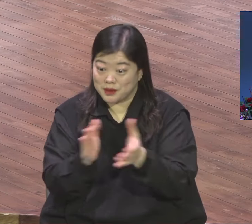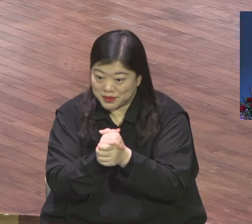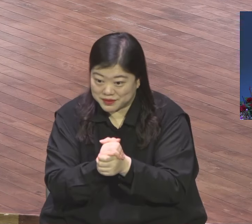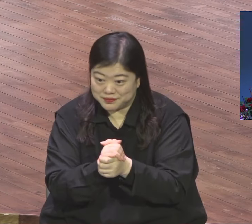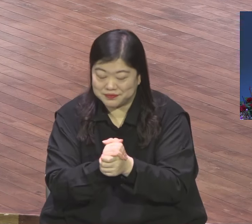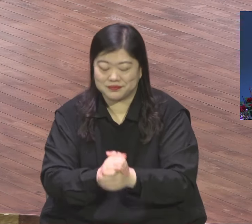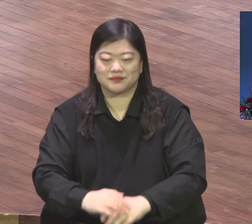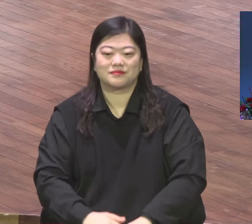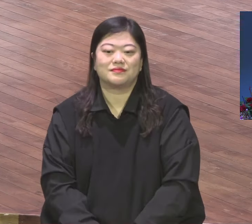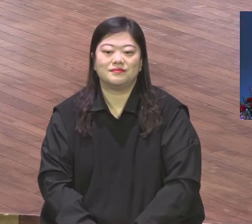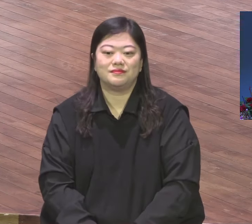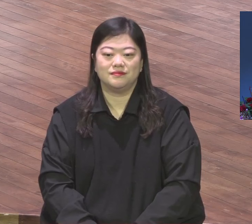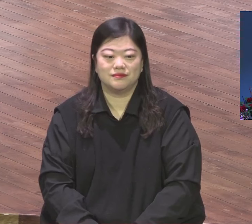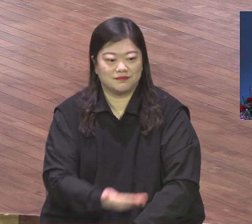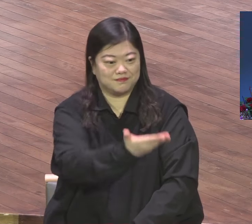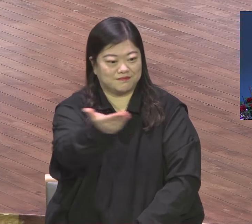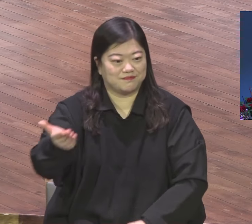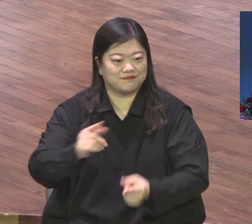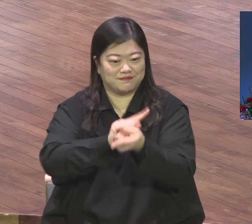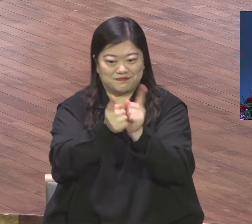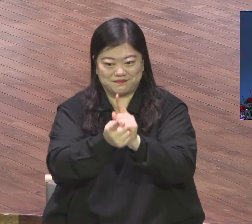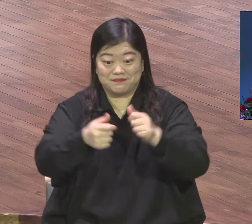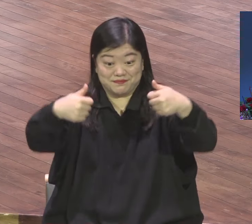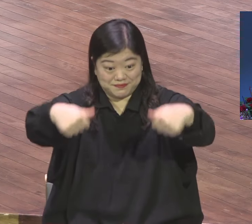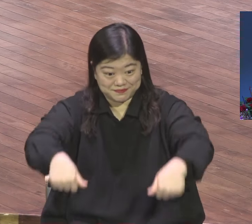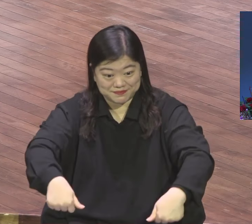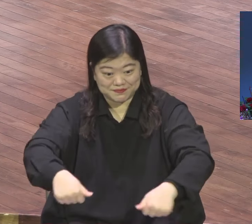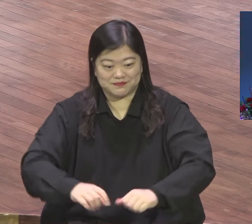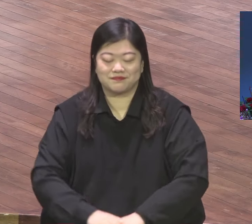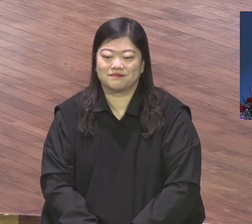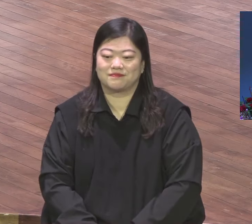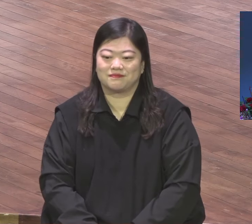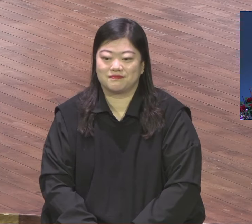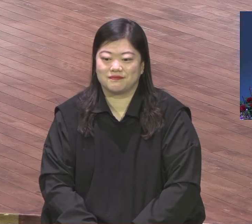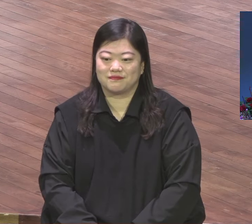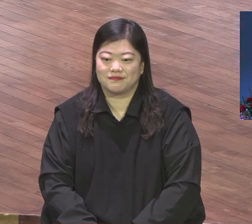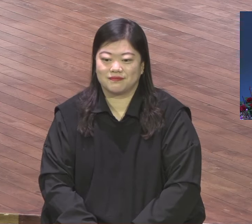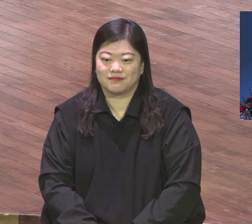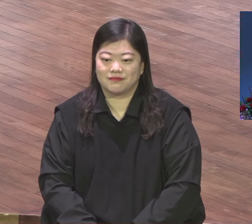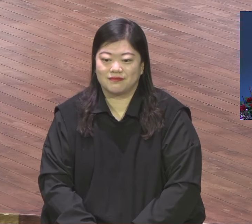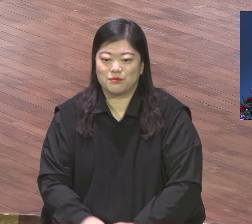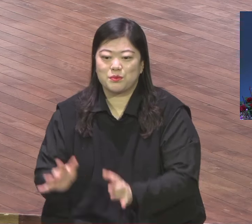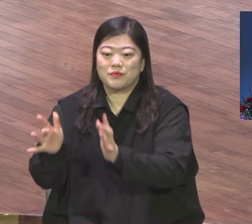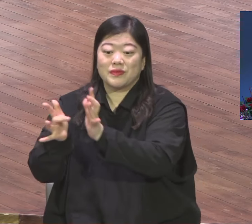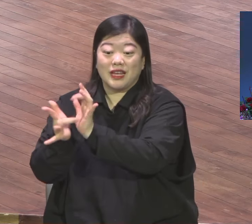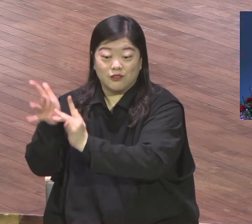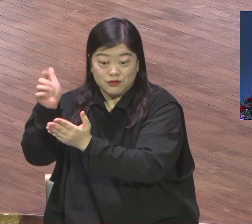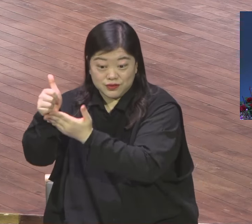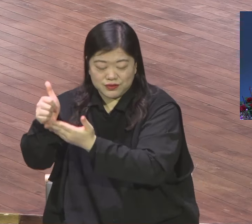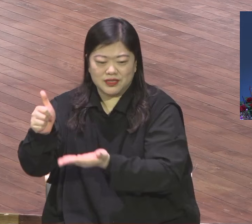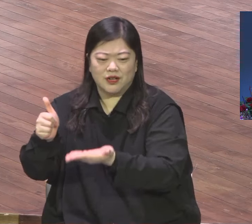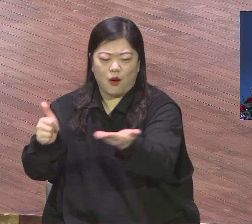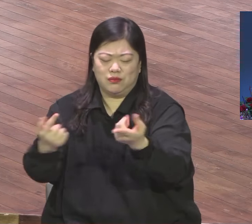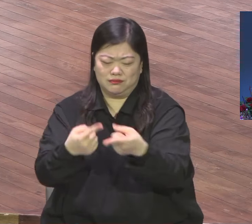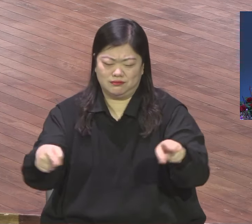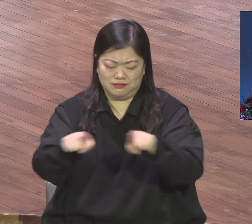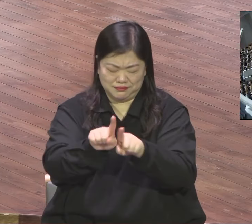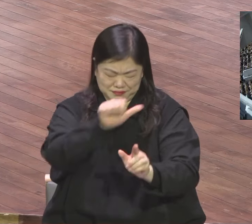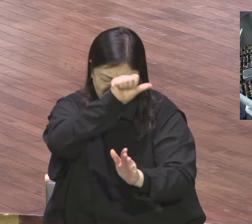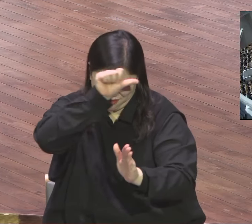아멘. 우리 해외 성도 같이 소리 인사합시다. 예수님께서 성도님과 영원히 함께